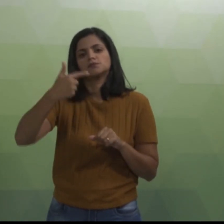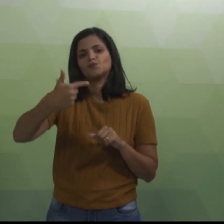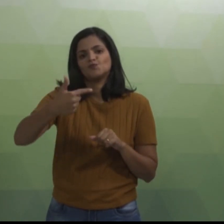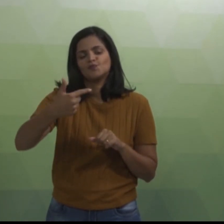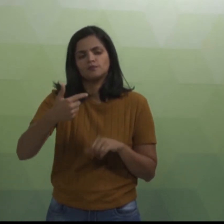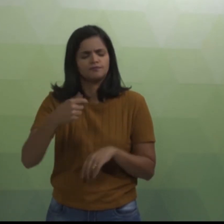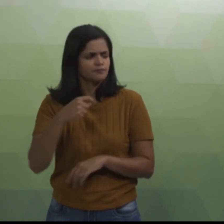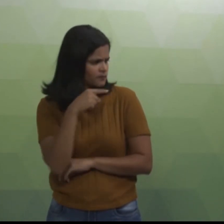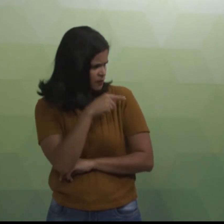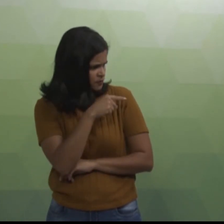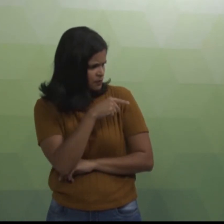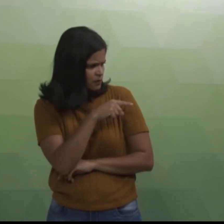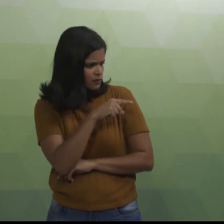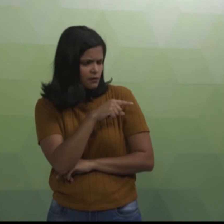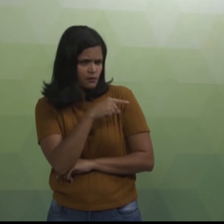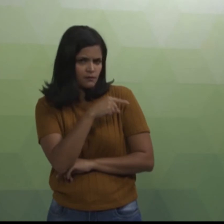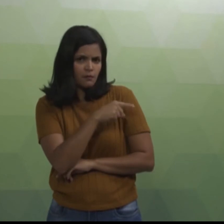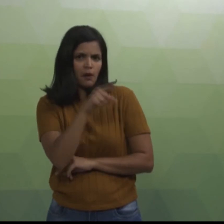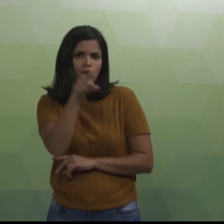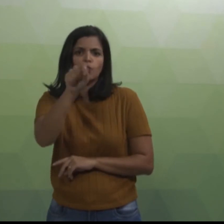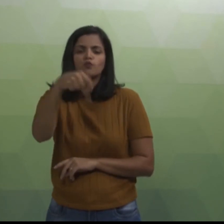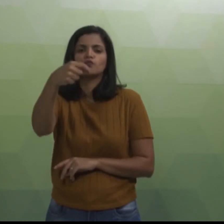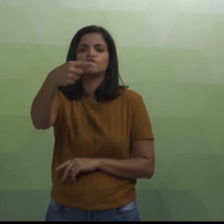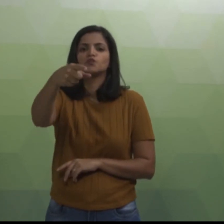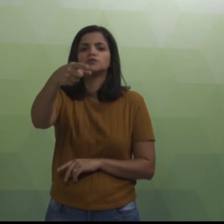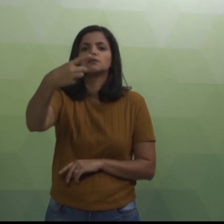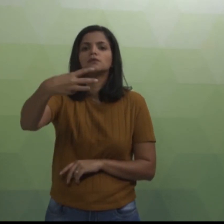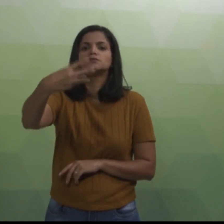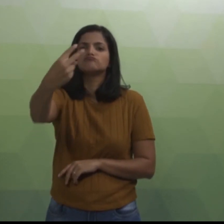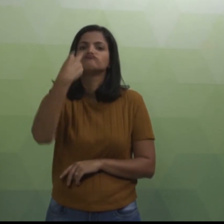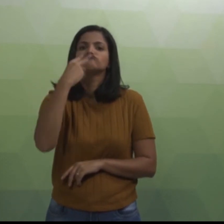mais a terceira pessoa, é segunda pessoa, porque eu estou olhando.